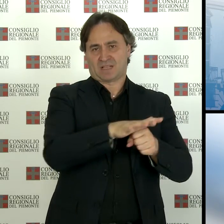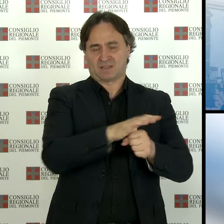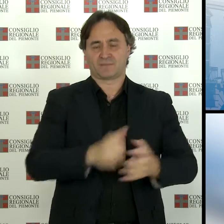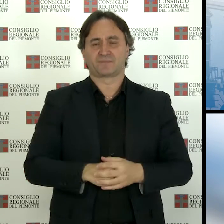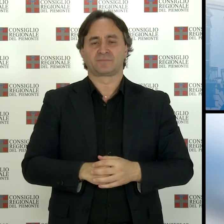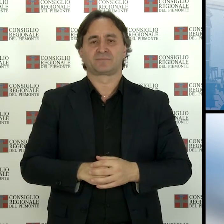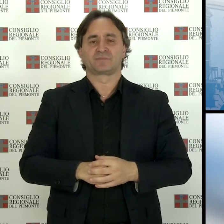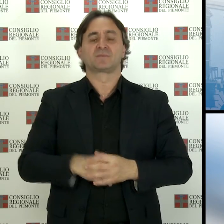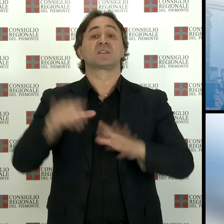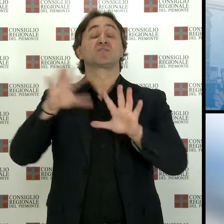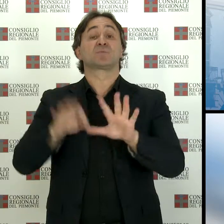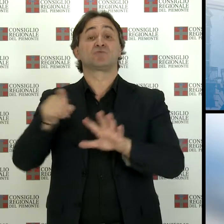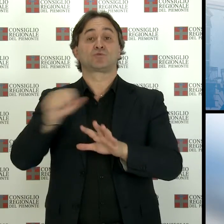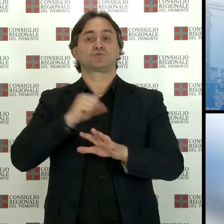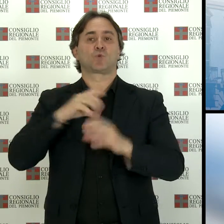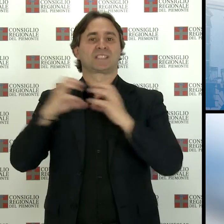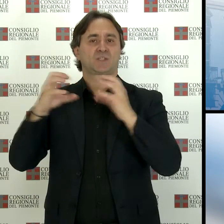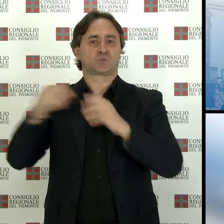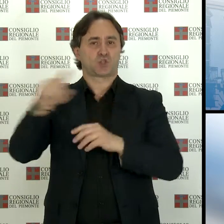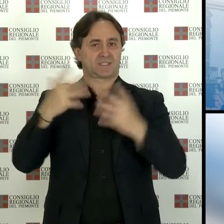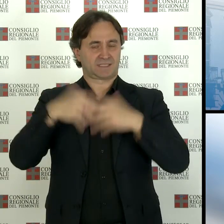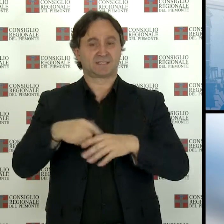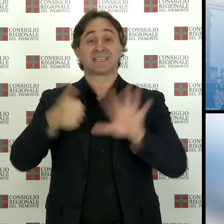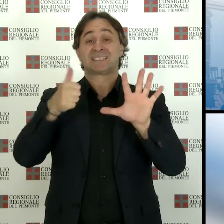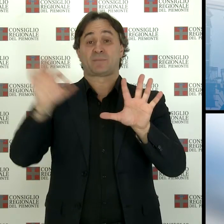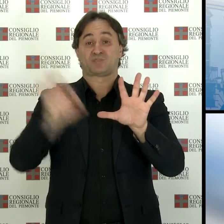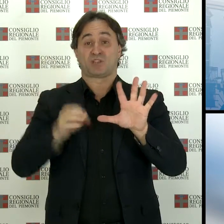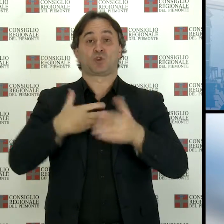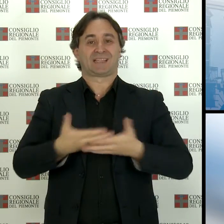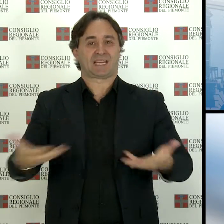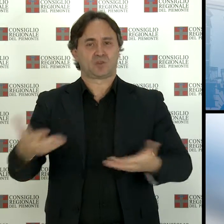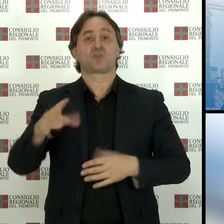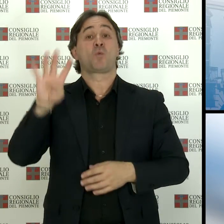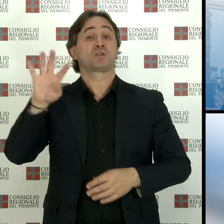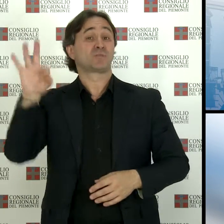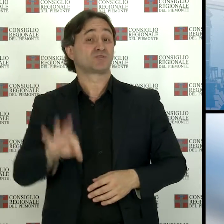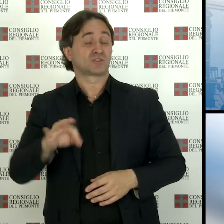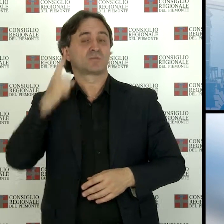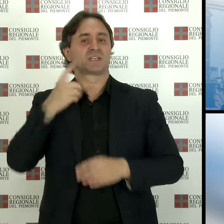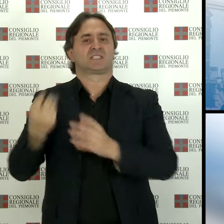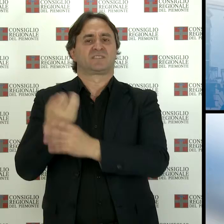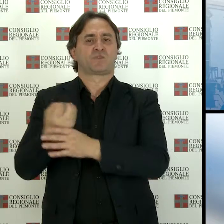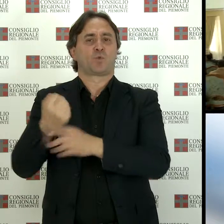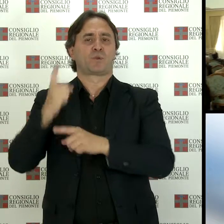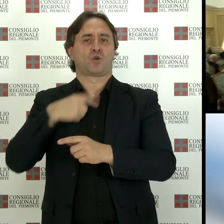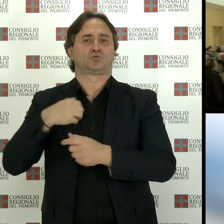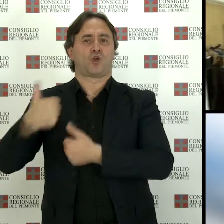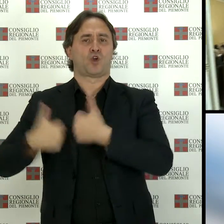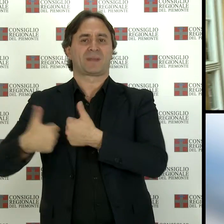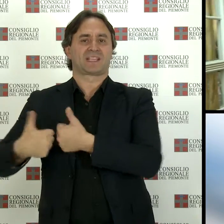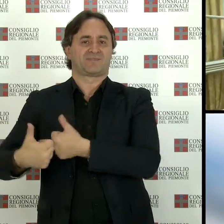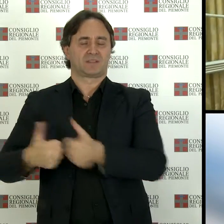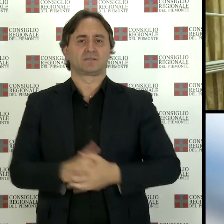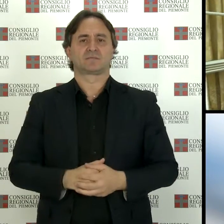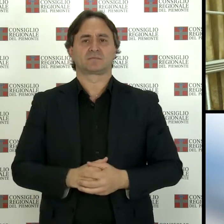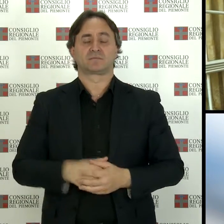per l'efficienza delle istituzioni, il 6% per il territorio e il 4% per lo sviluppo della competitività. Quest'anno